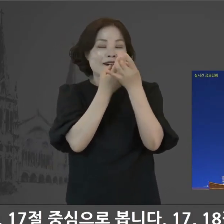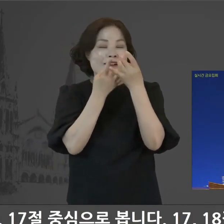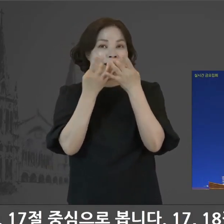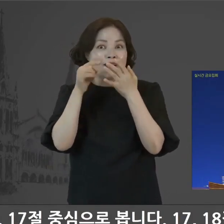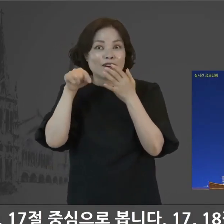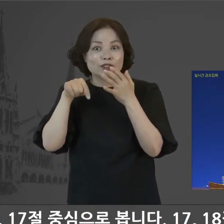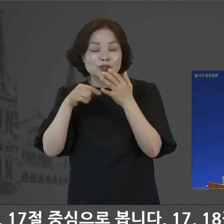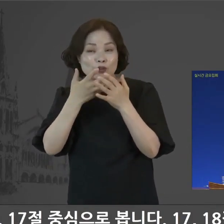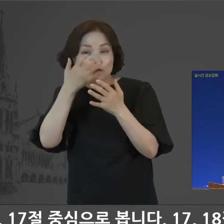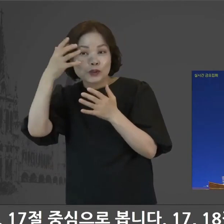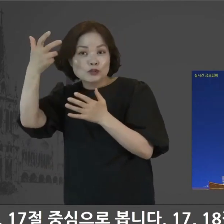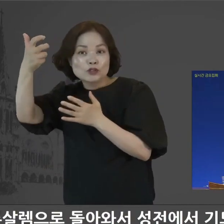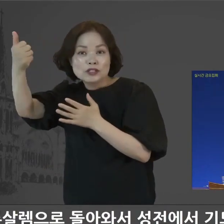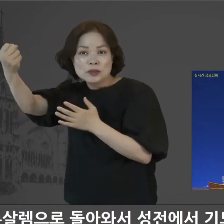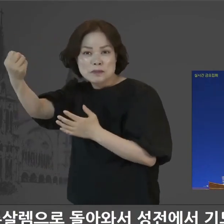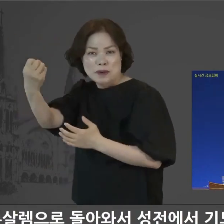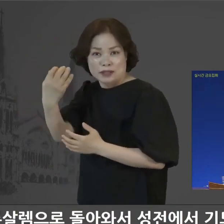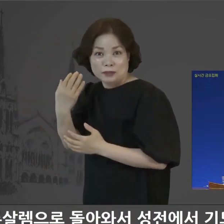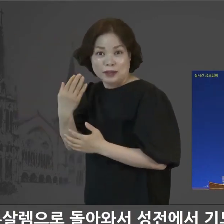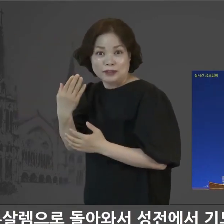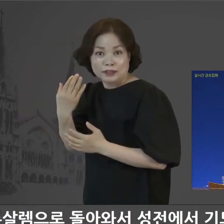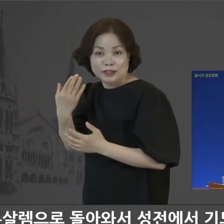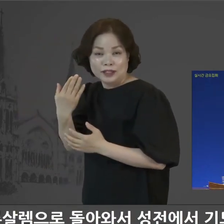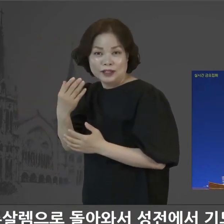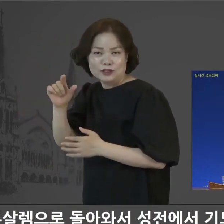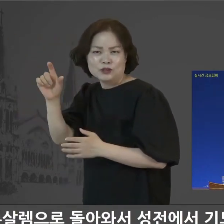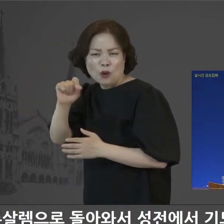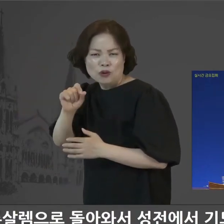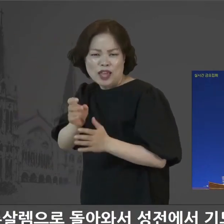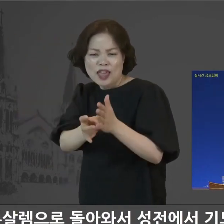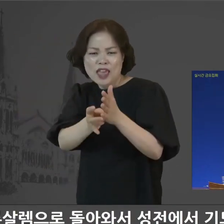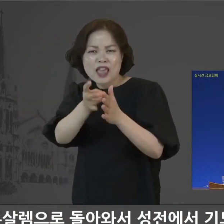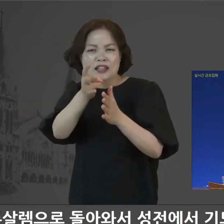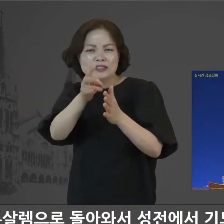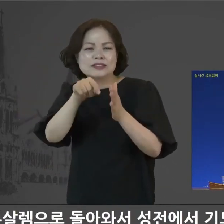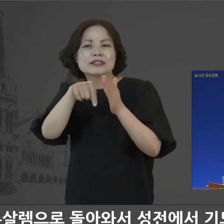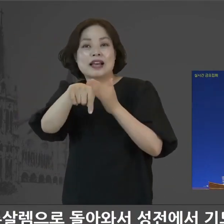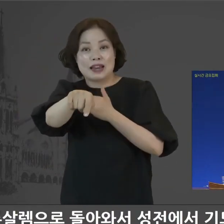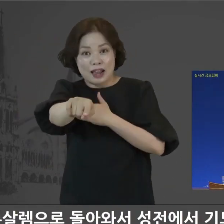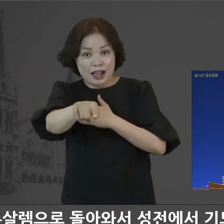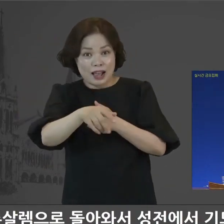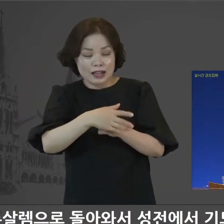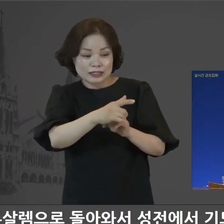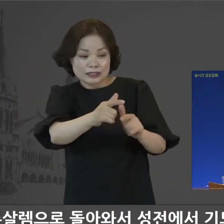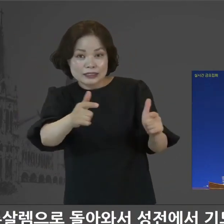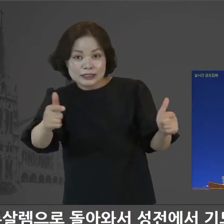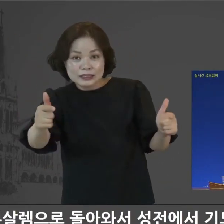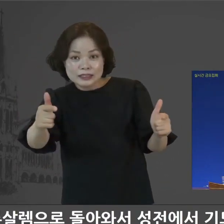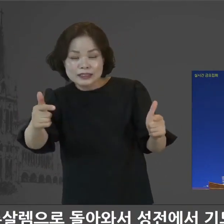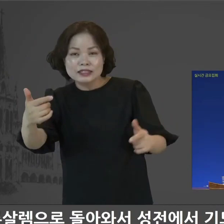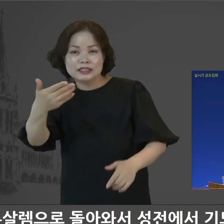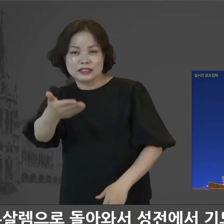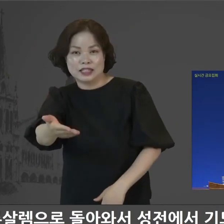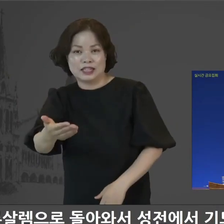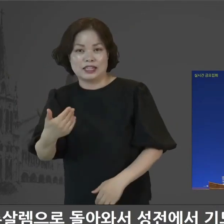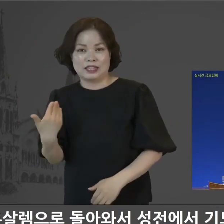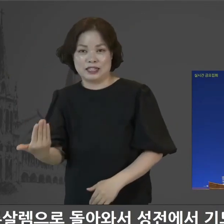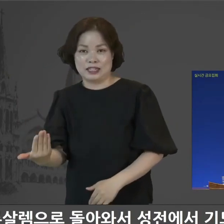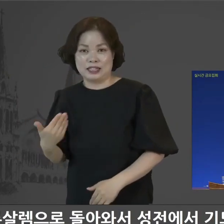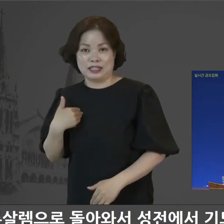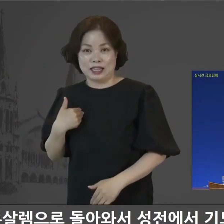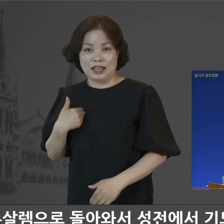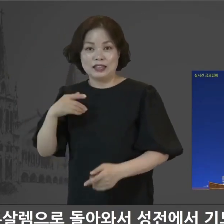봄에 주께서 내게 말씀하시되 속히 예루살렘에서 나가라. 그들은 네가